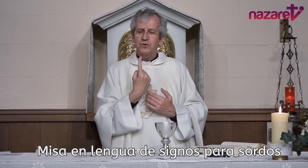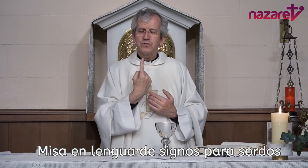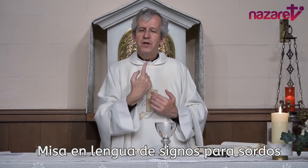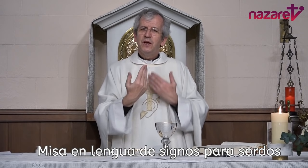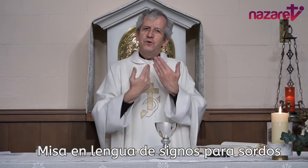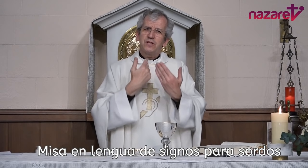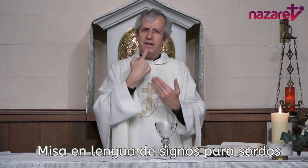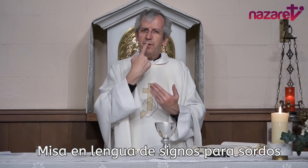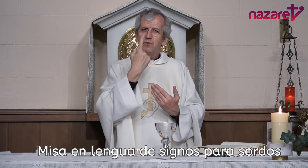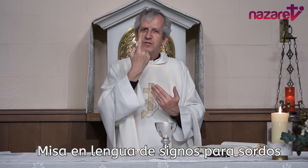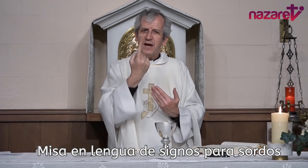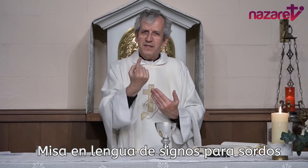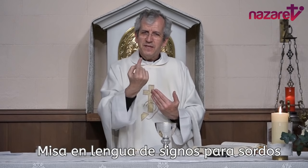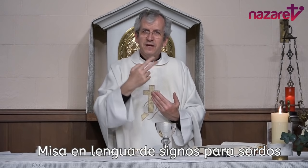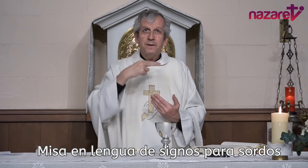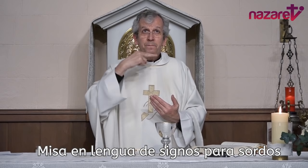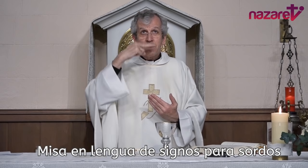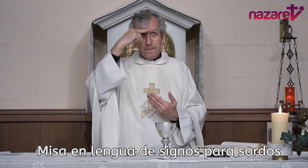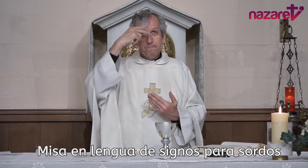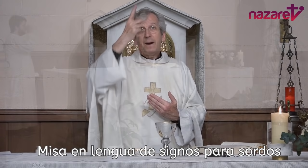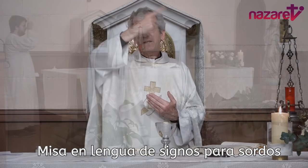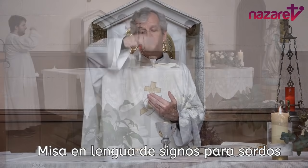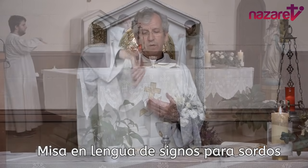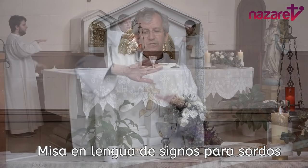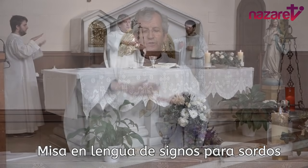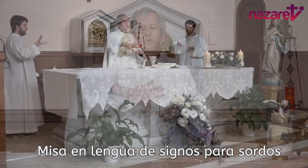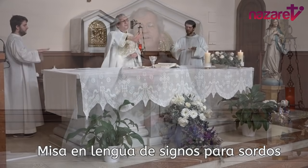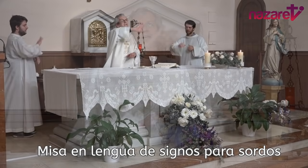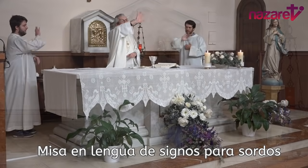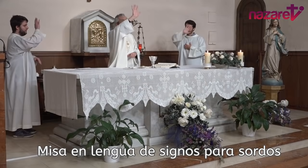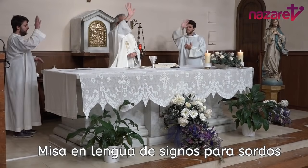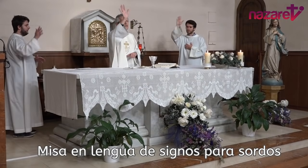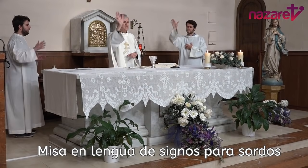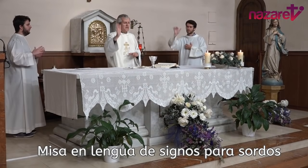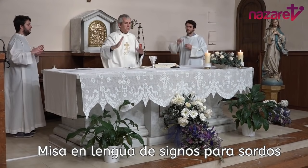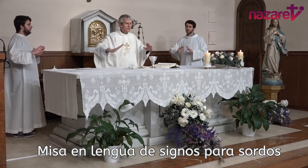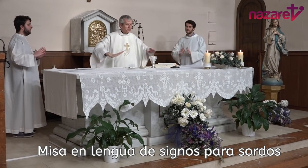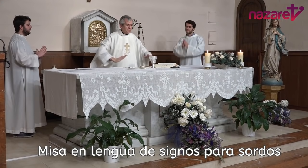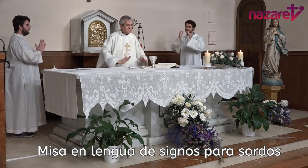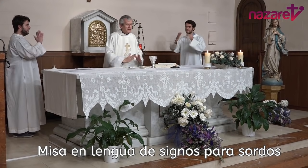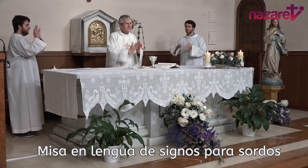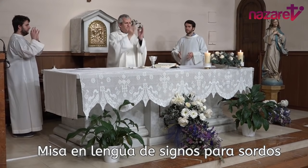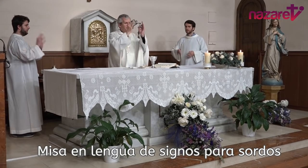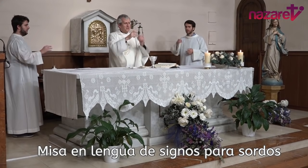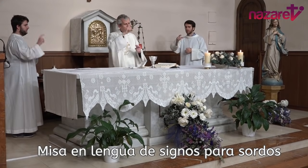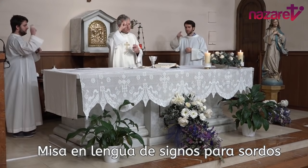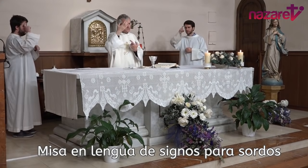nosotros. Nos atrevemos a decir: Padre nuestro que estás en el cielo, santificado sea